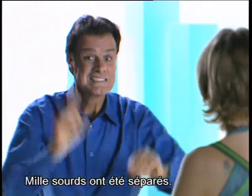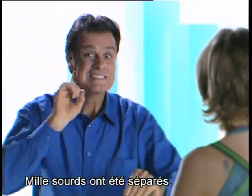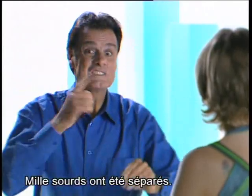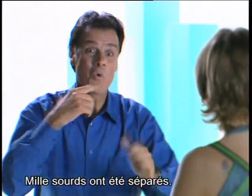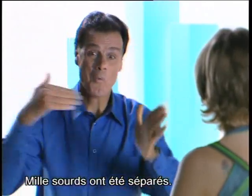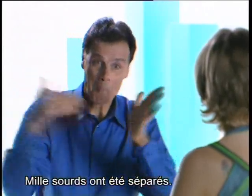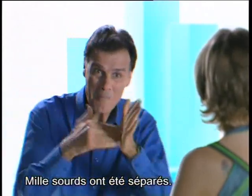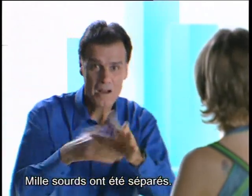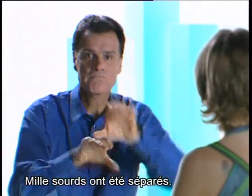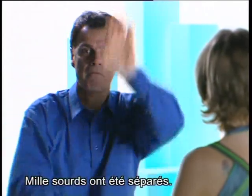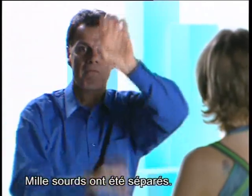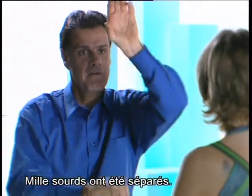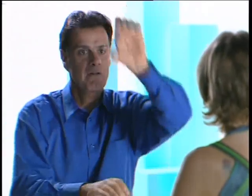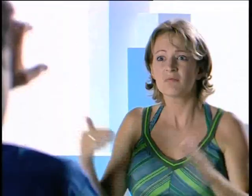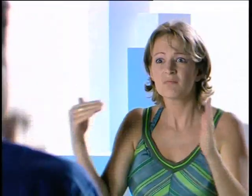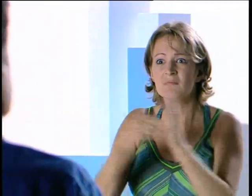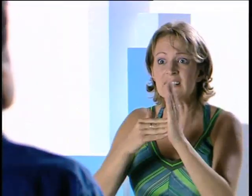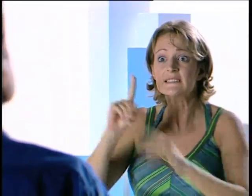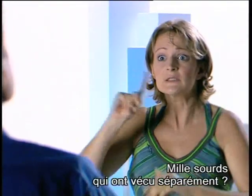Mille sourds ont été séparés.